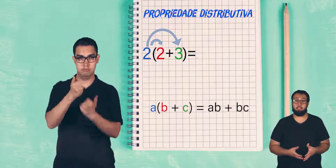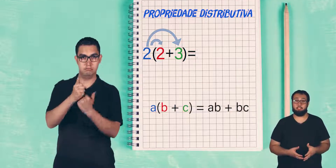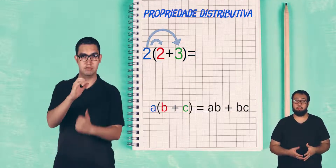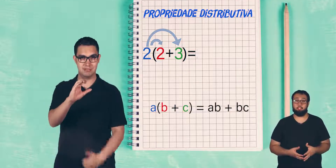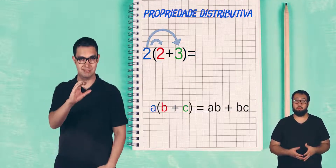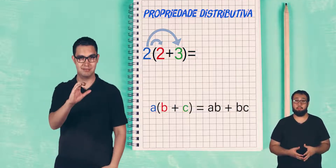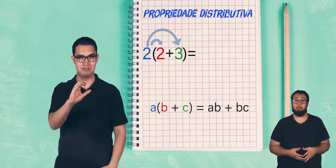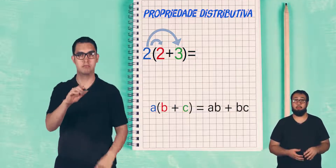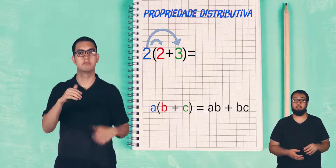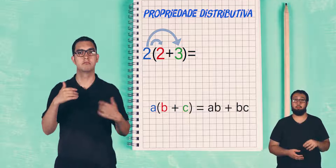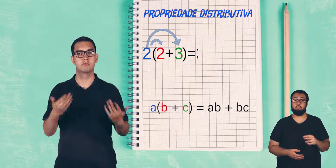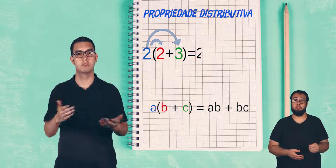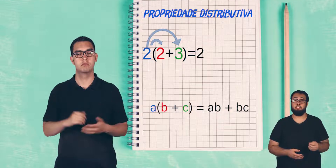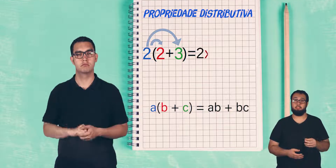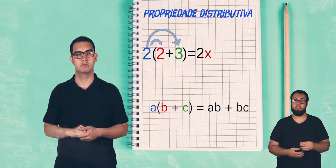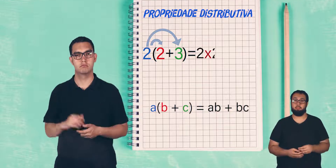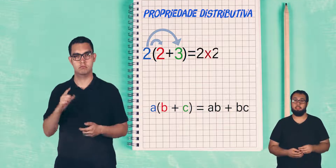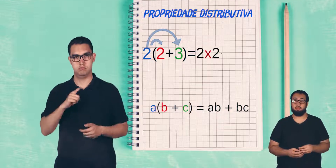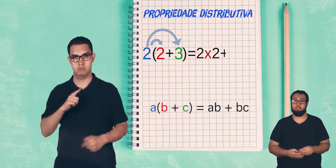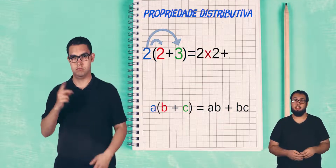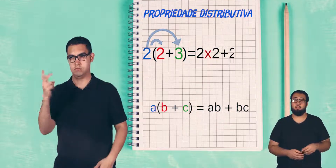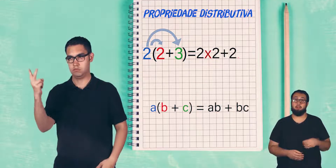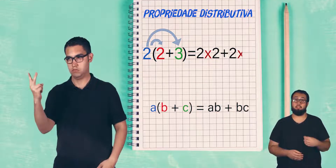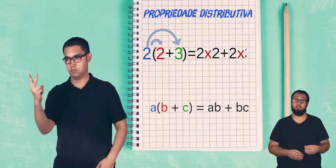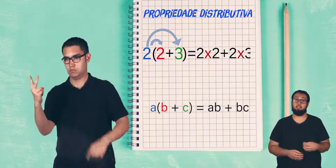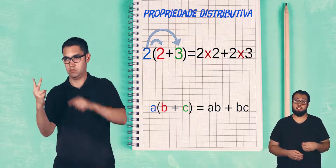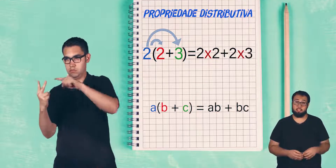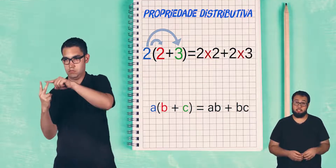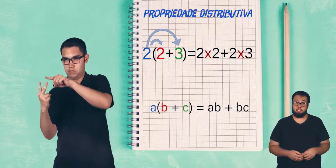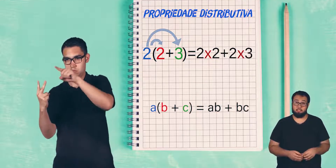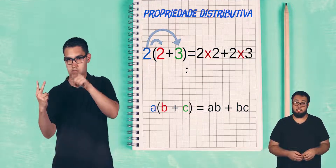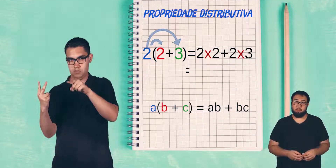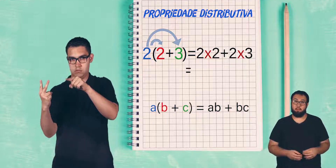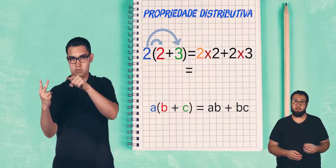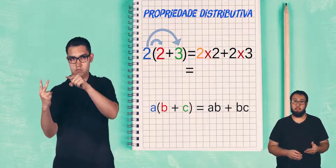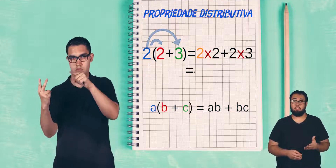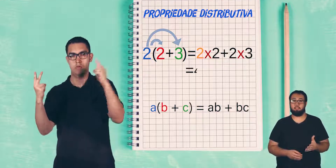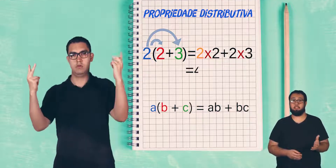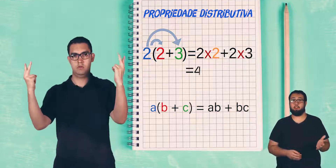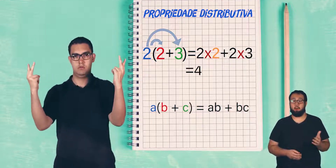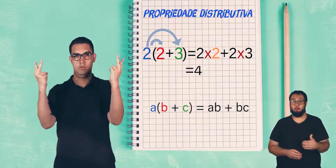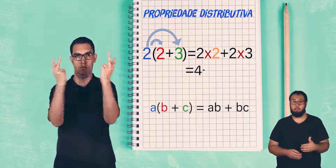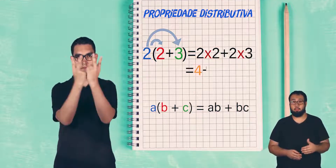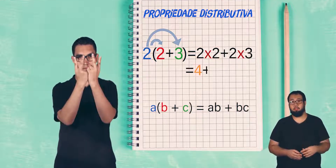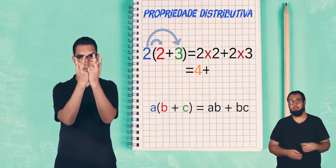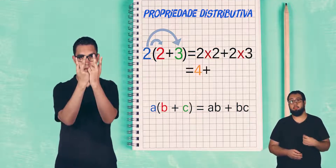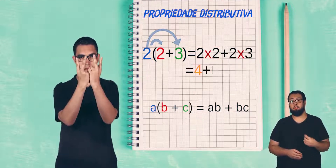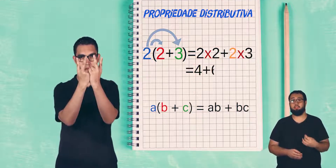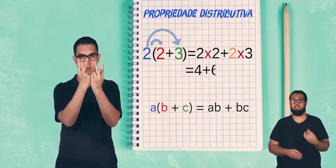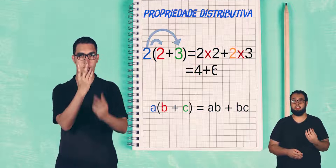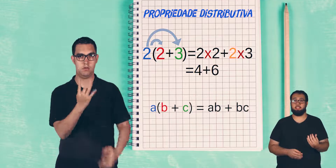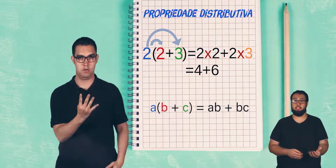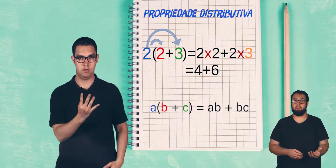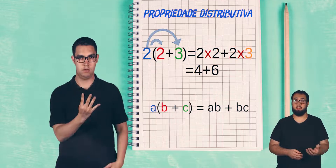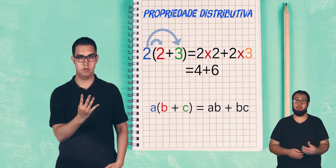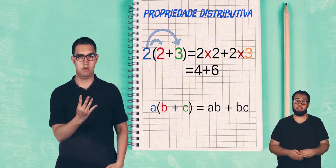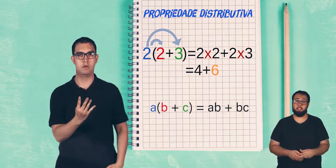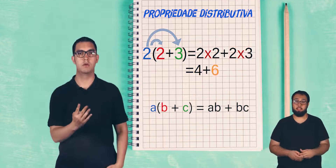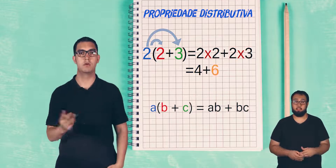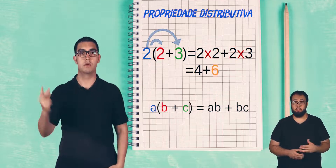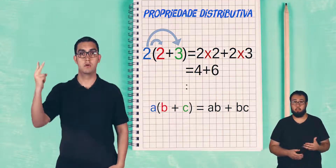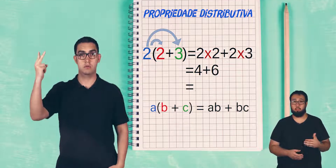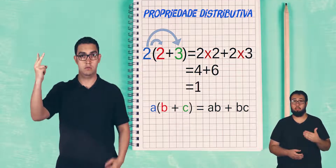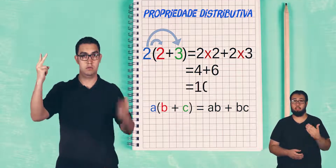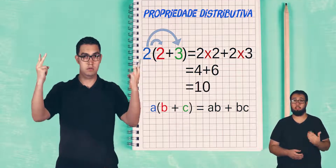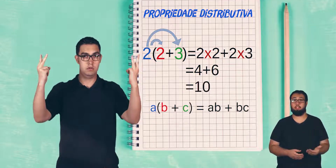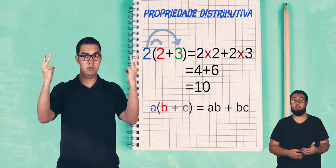a propriedade distributiva, obtemos 2 vezes 2 mais 2 vezes 3. 2 vezes 2 é igual a 4, 2 vezes 3 é igual a